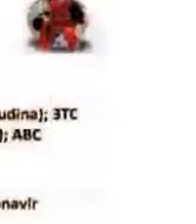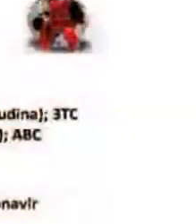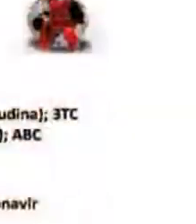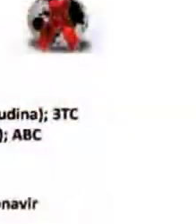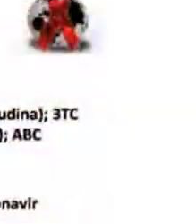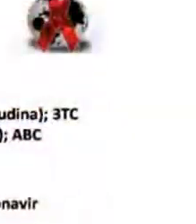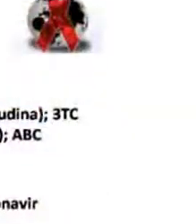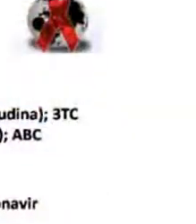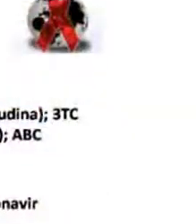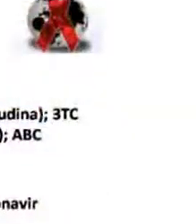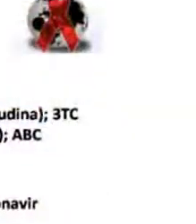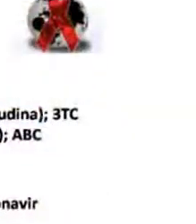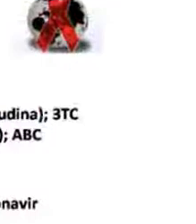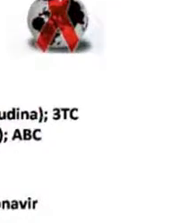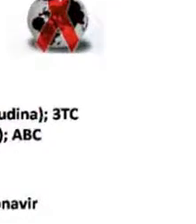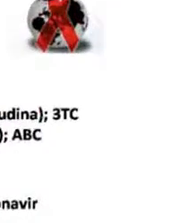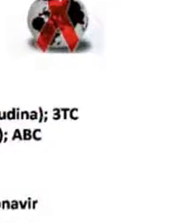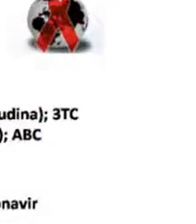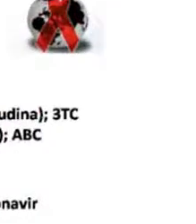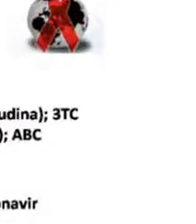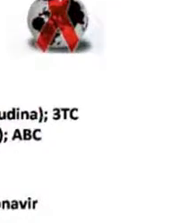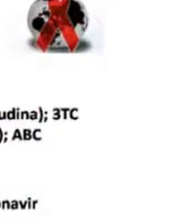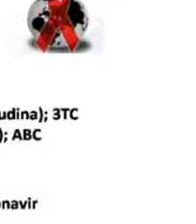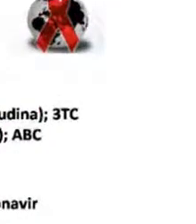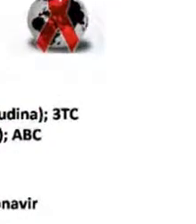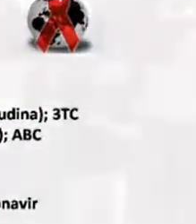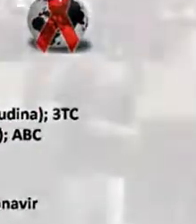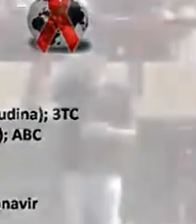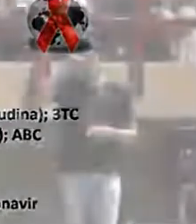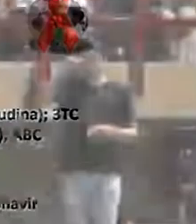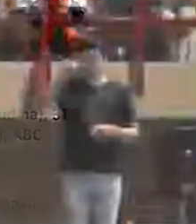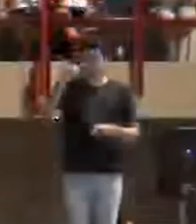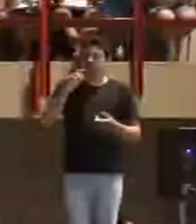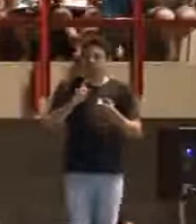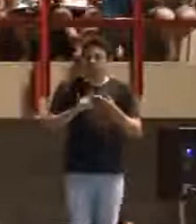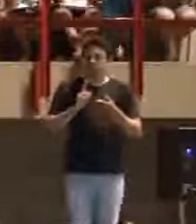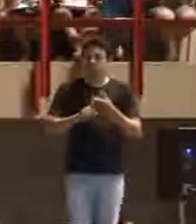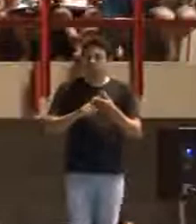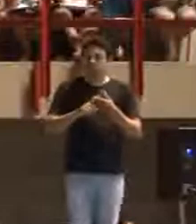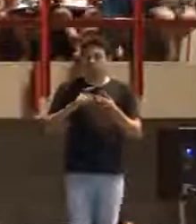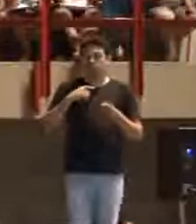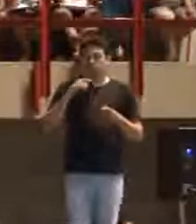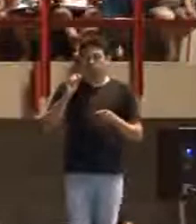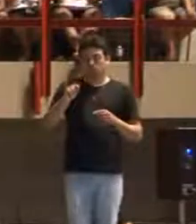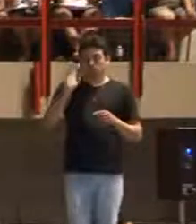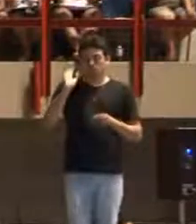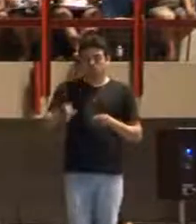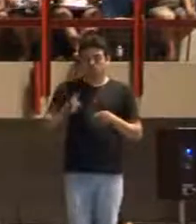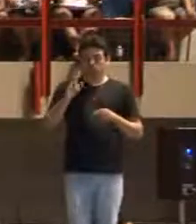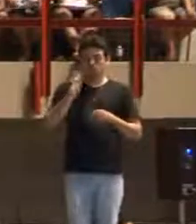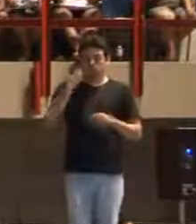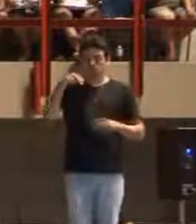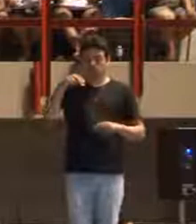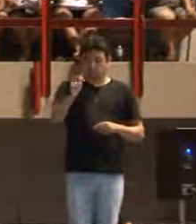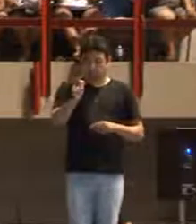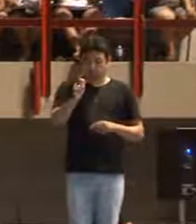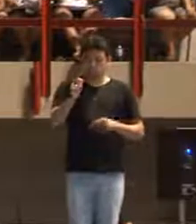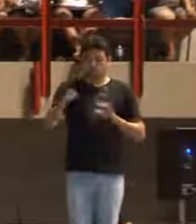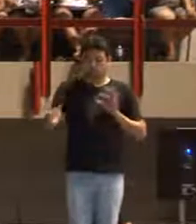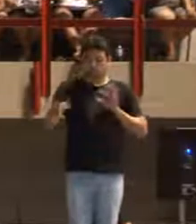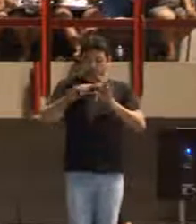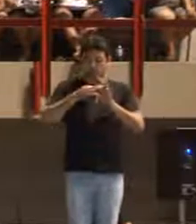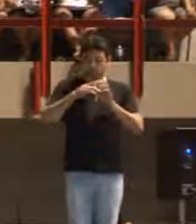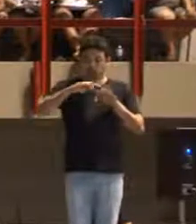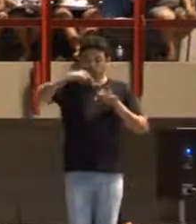temos os chamados inibidores de integrase, que impedem que o DNA do vírus se ligue ao nosso